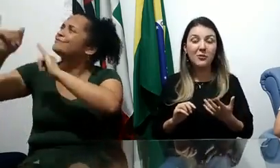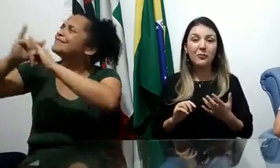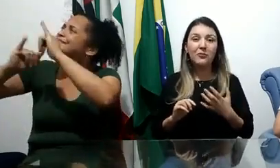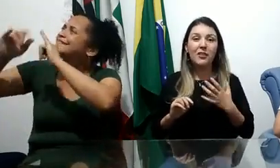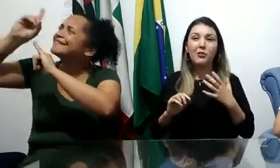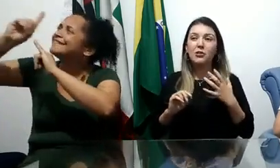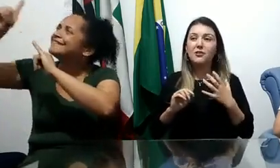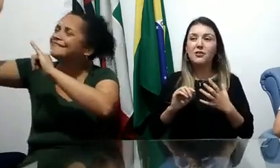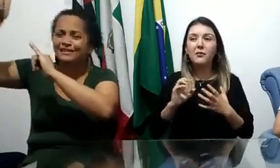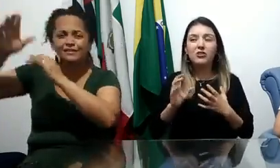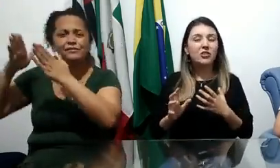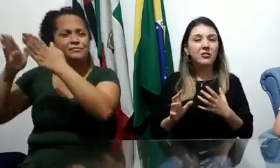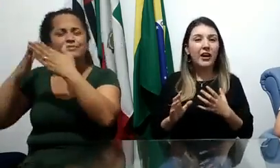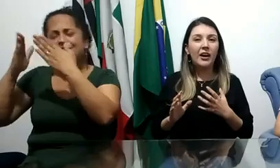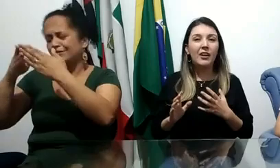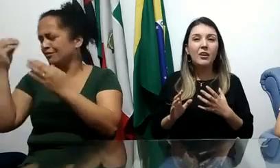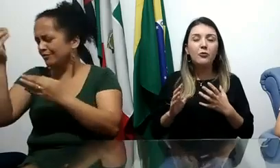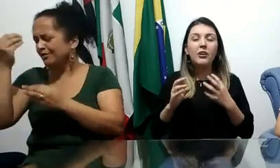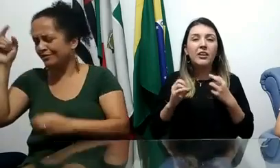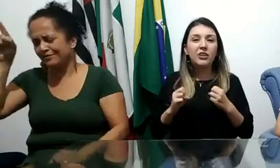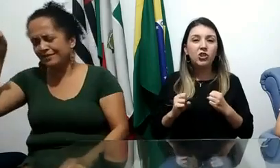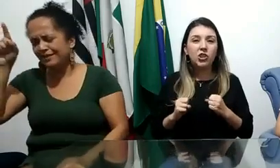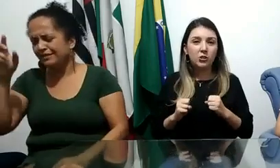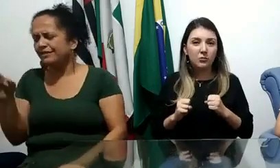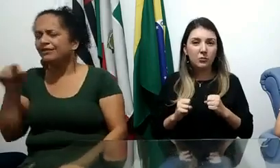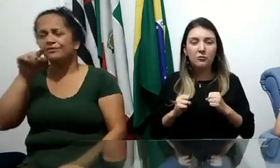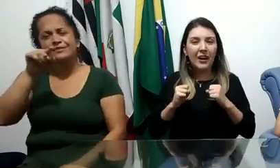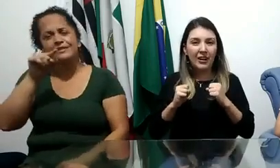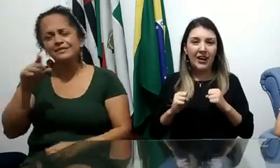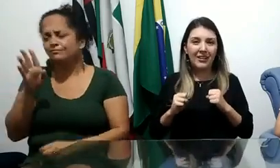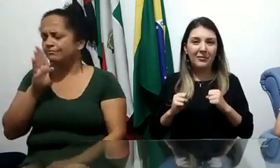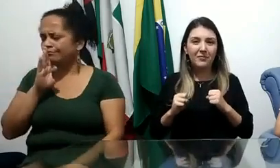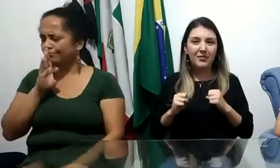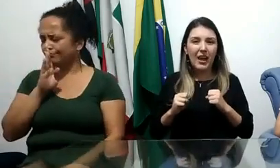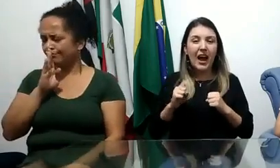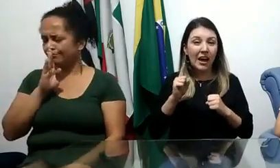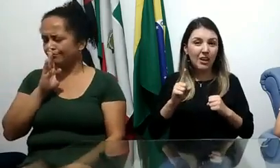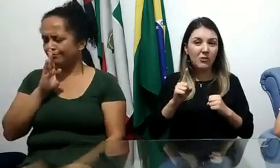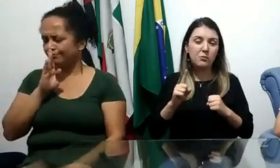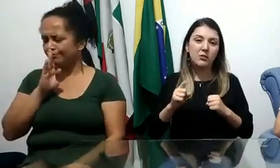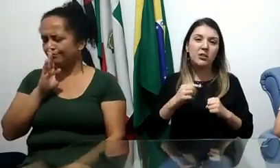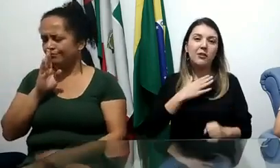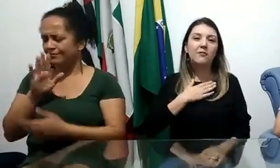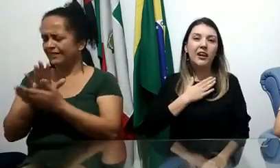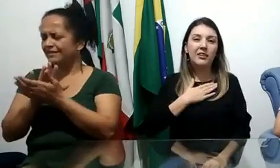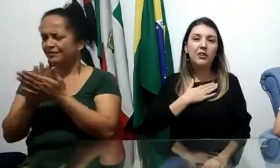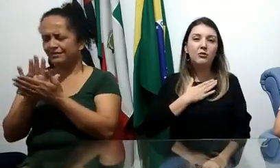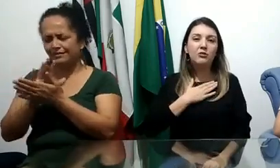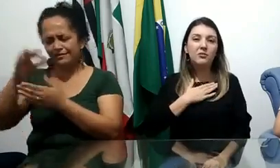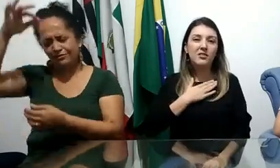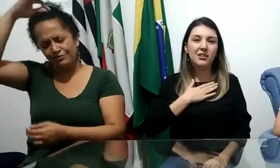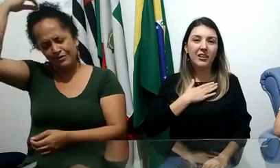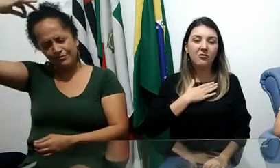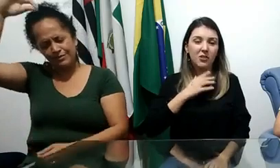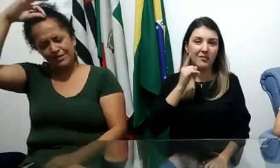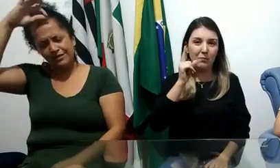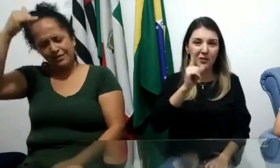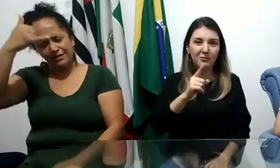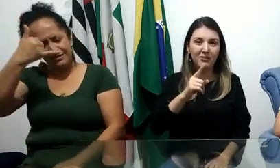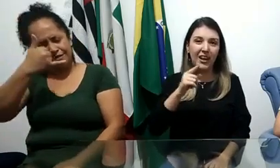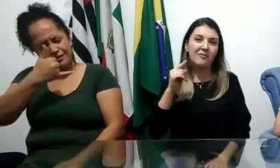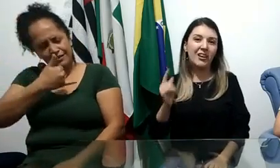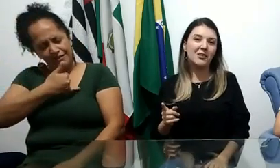pedidos, quando você meditar, fica quietinho, não fala nada. Aí o Espírito Santo vai falar dentro de você, você